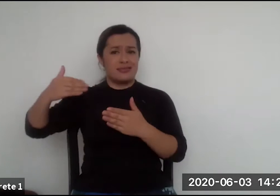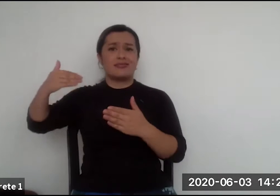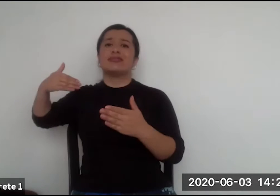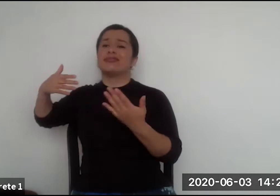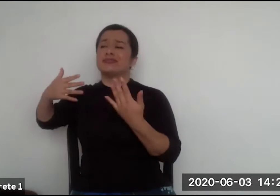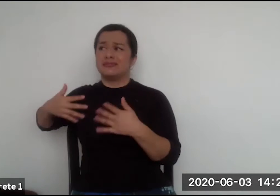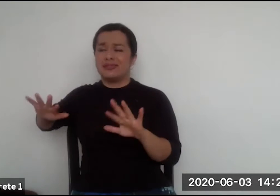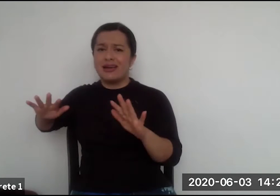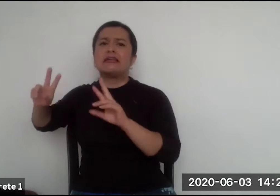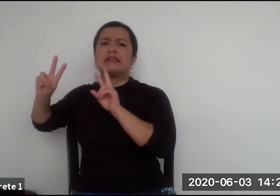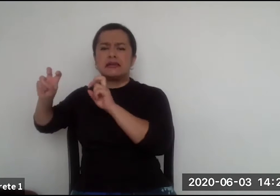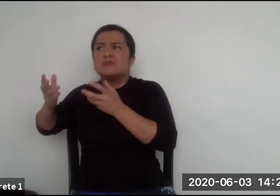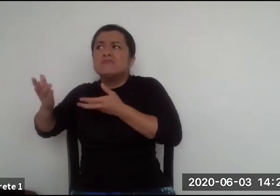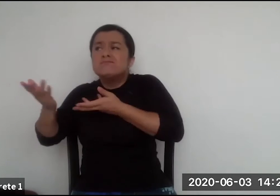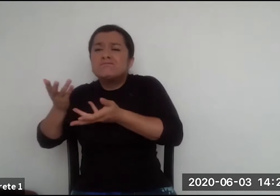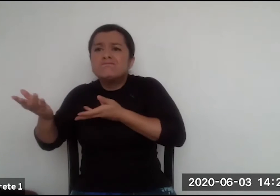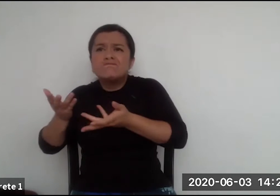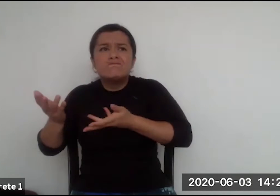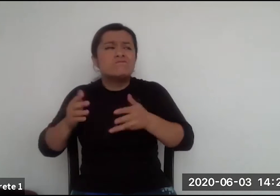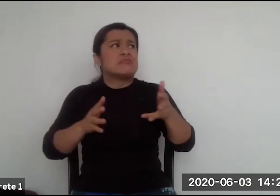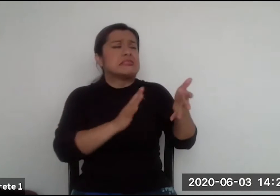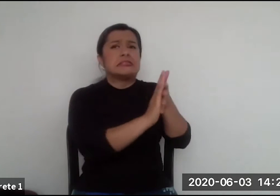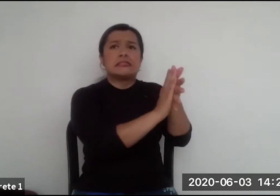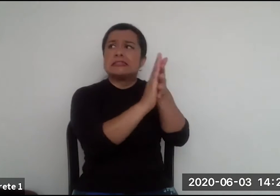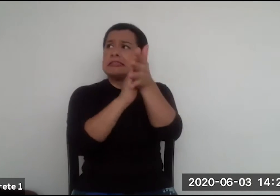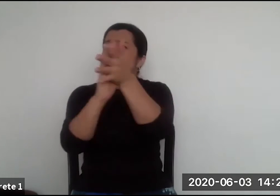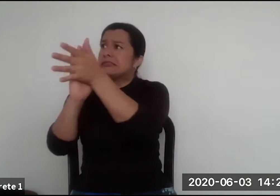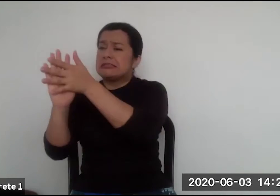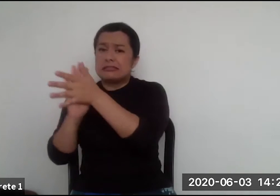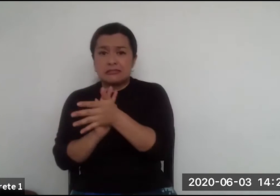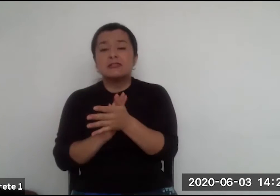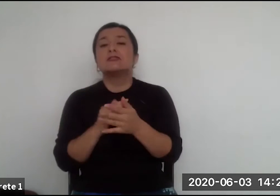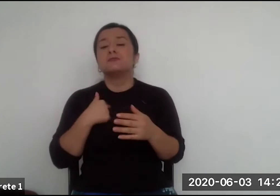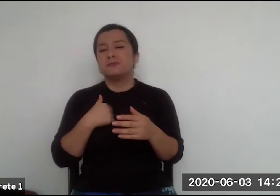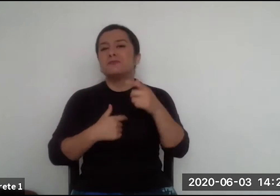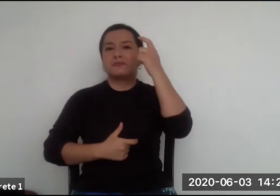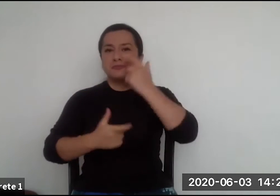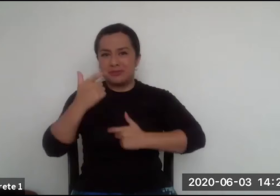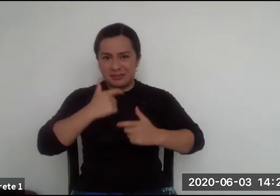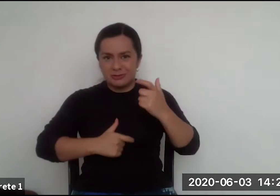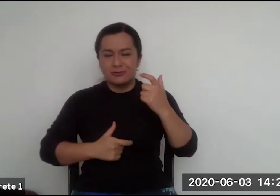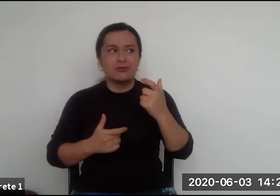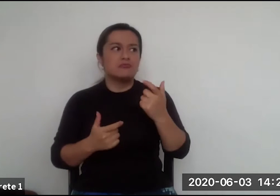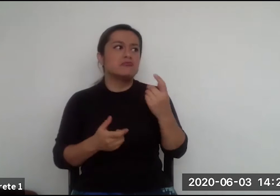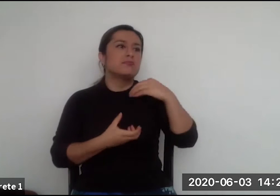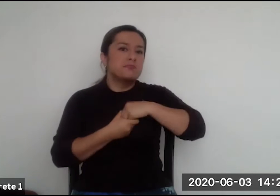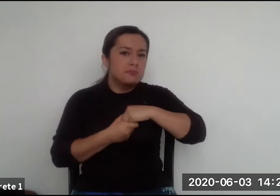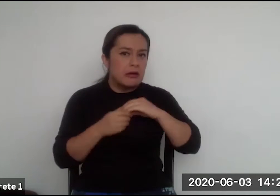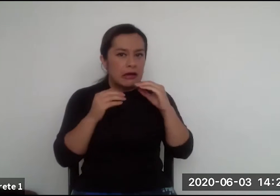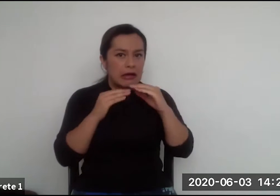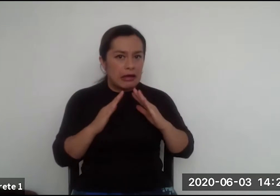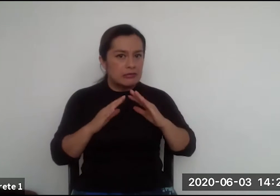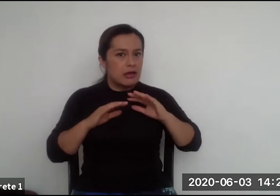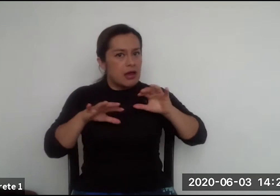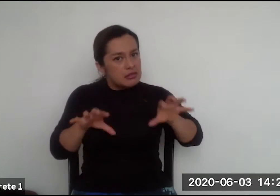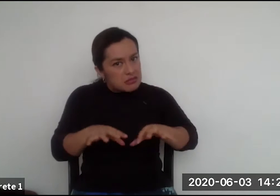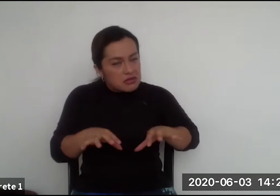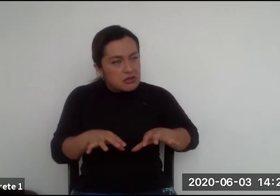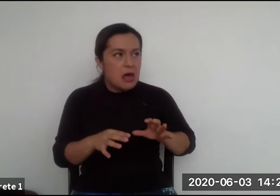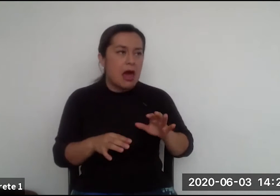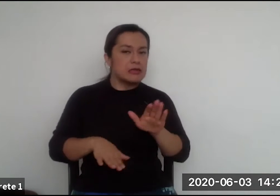muy amplia, ¿no? Tanto, pues, como personas que hacemos muy pocas actividades,